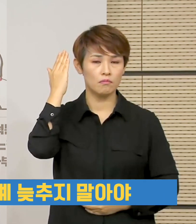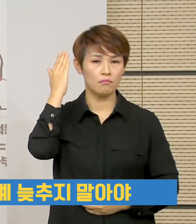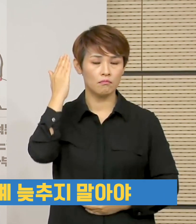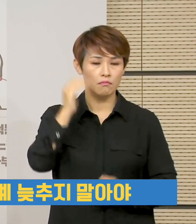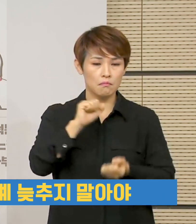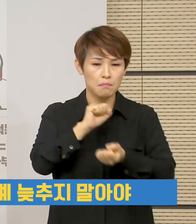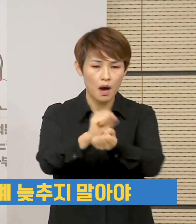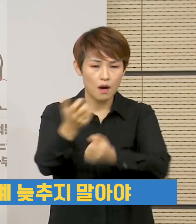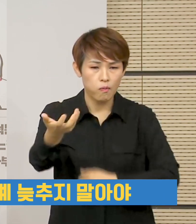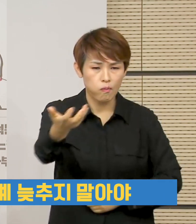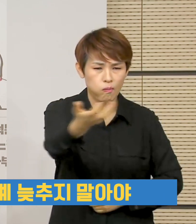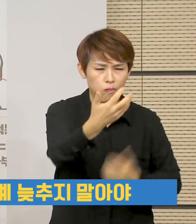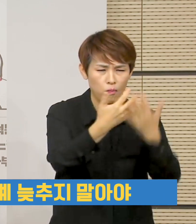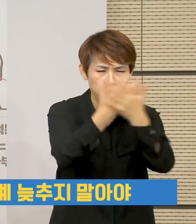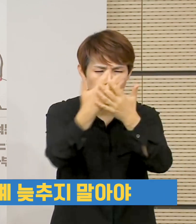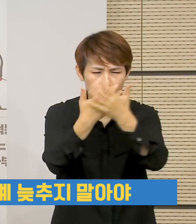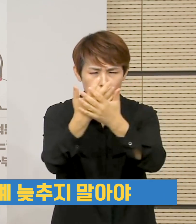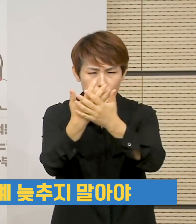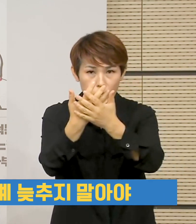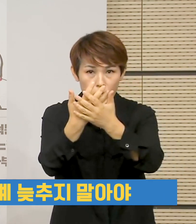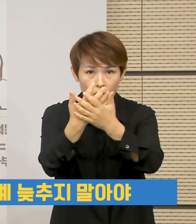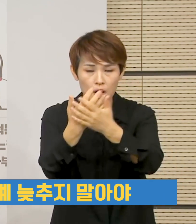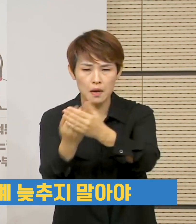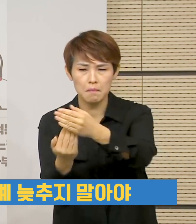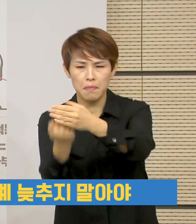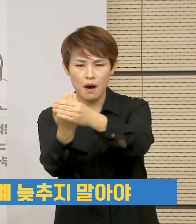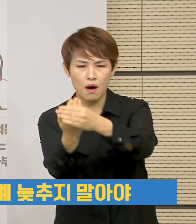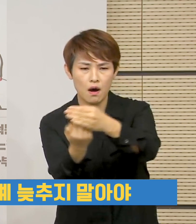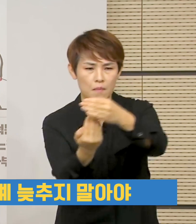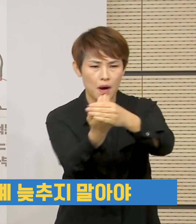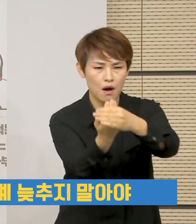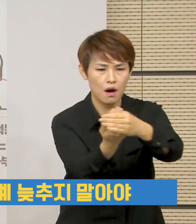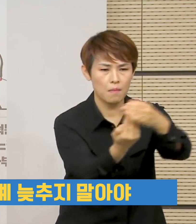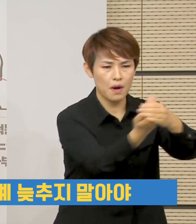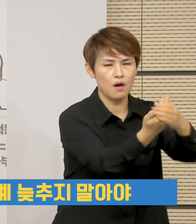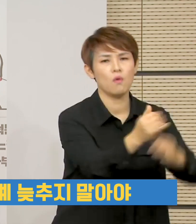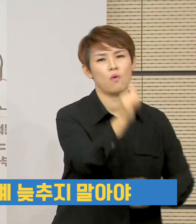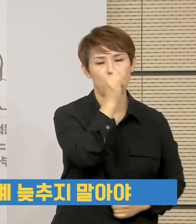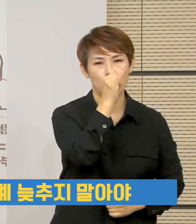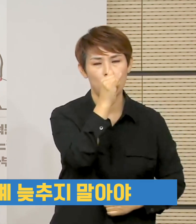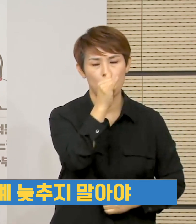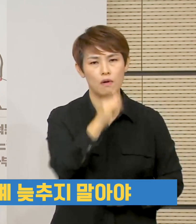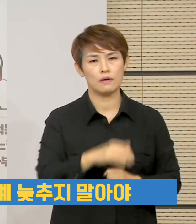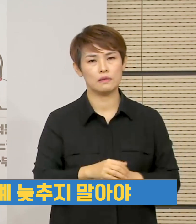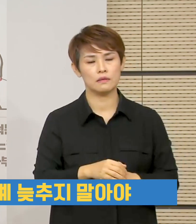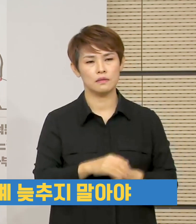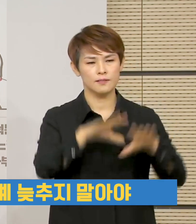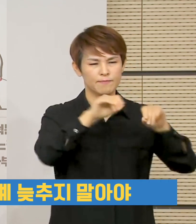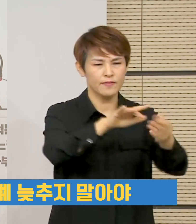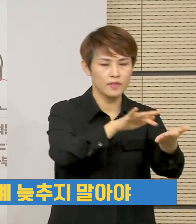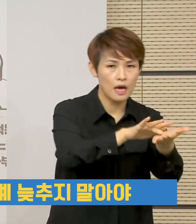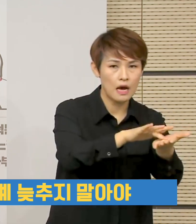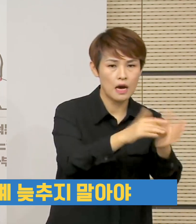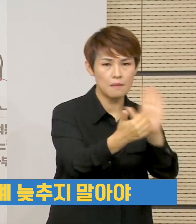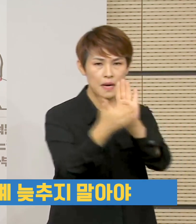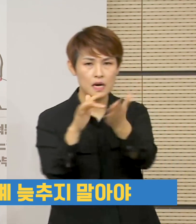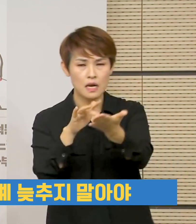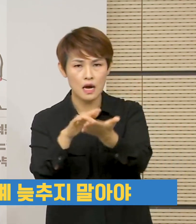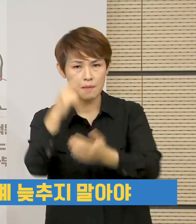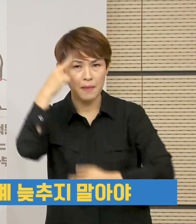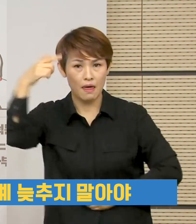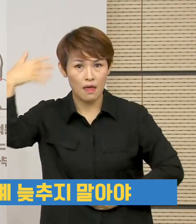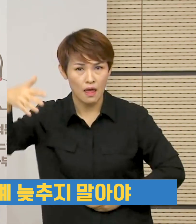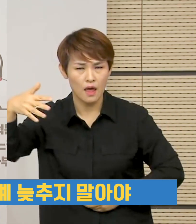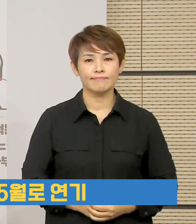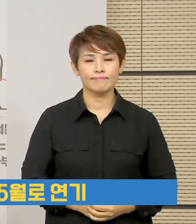감염 경로를 알 수 없는 사례가 산발적으로 발생하고 있어 치료제와 백신이 개발되기 전까지는 경계를 늦춰서는